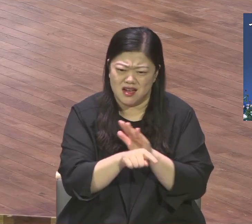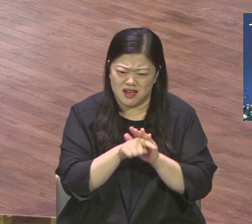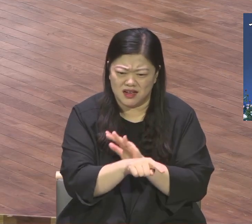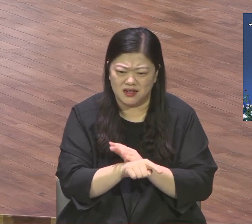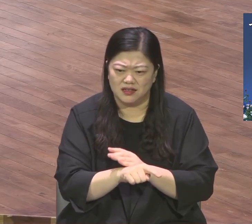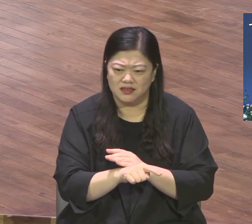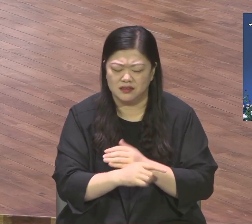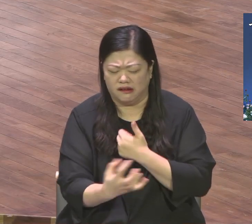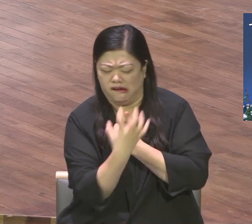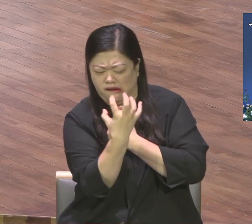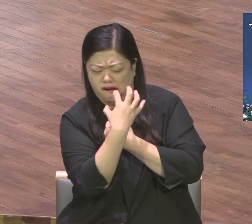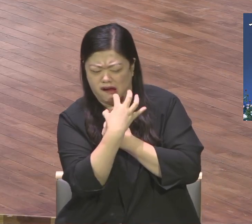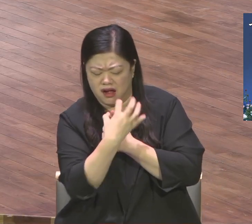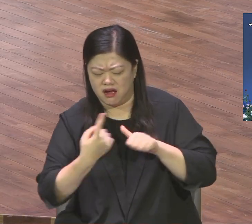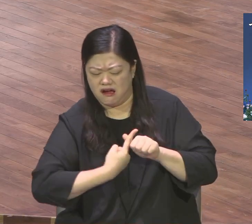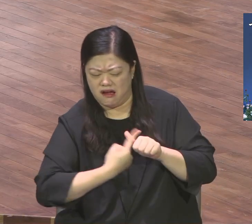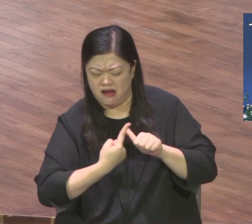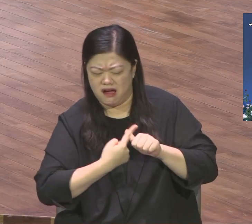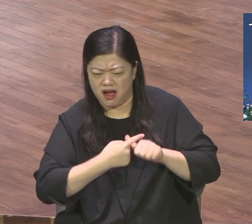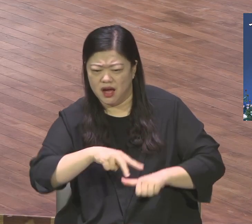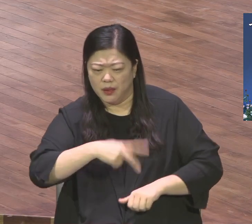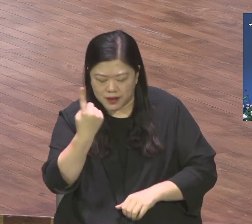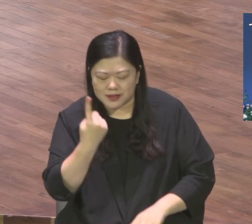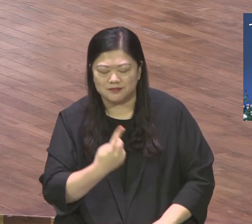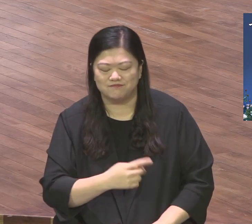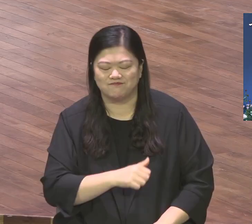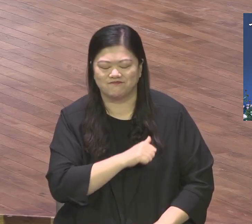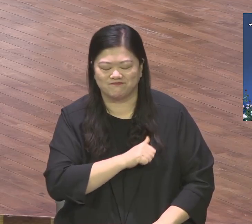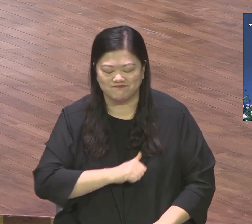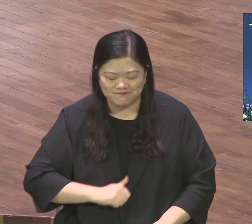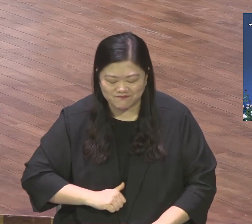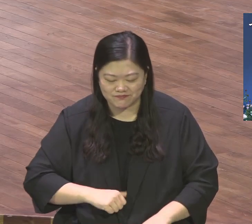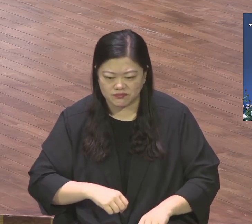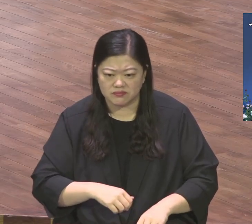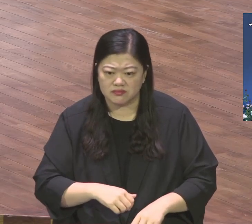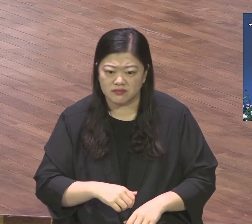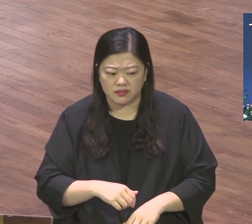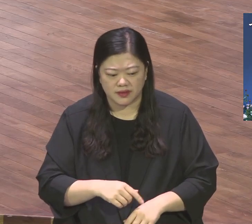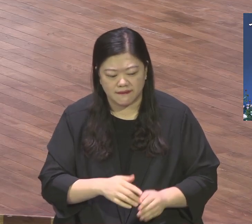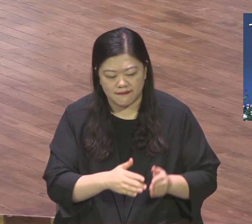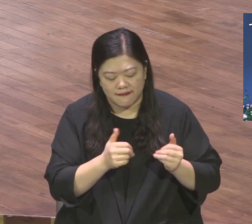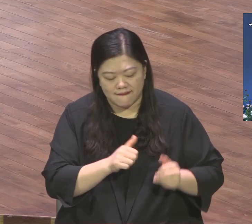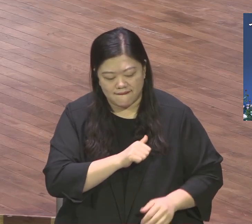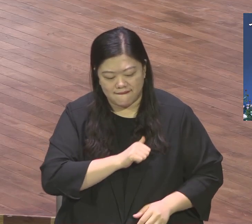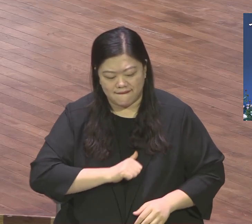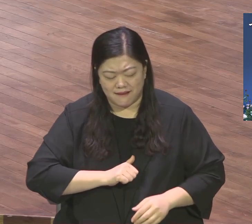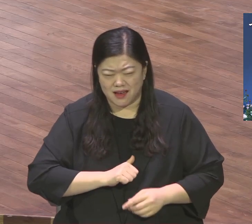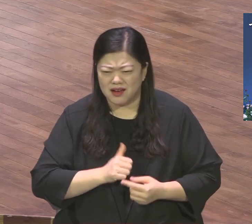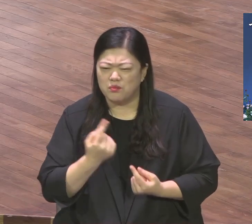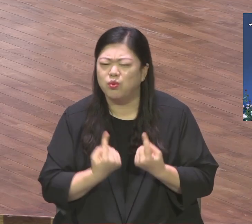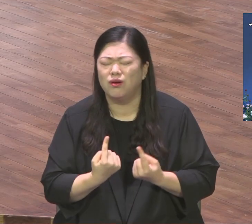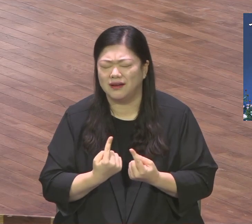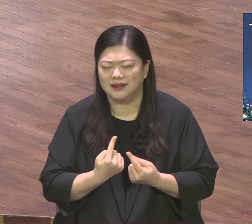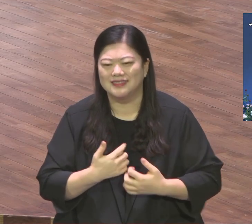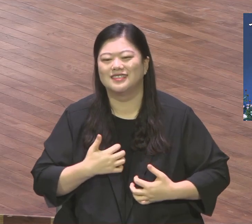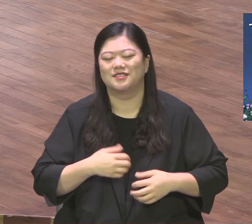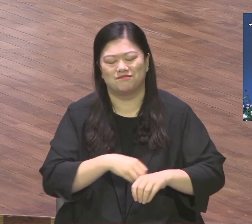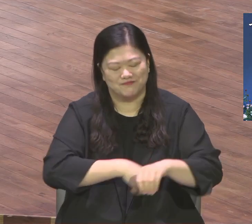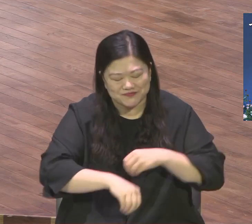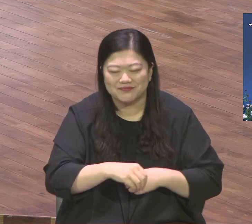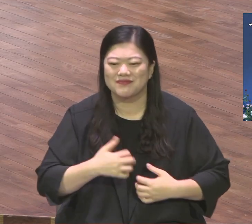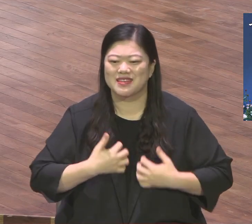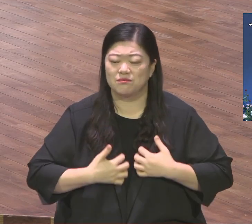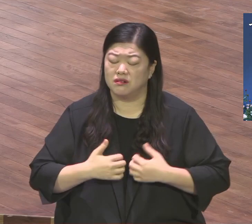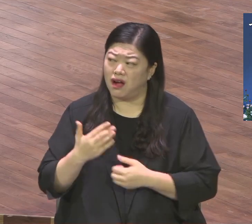훈련받는다고 비난하고 조롱당하는 거, 그 스스로 생각하지 마시고 하나님이 살아계시면 이럴 수 있냐